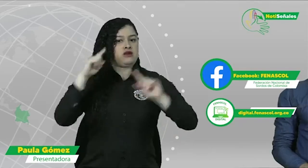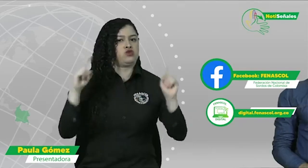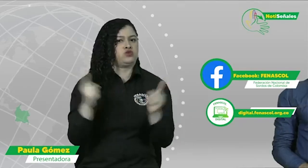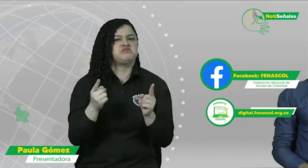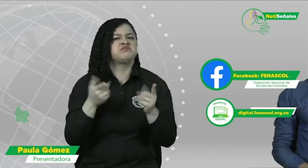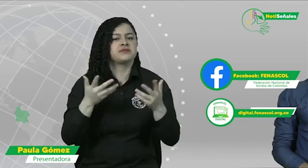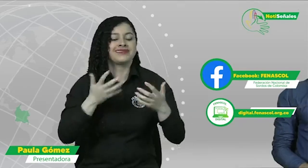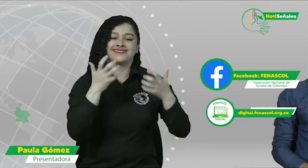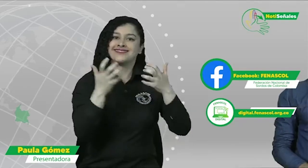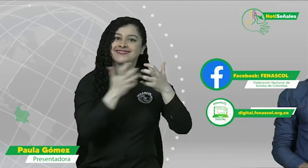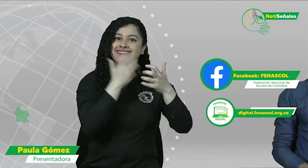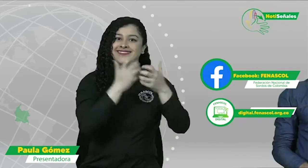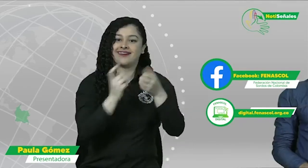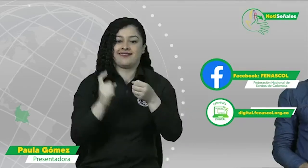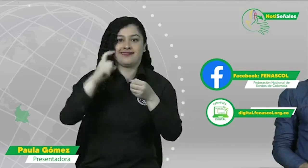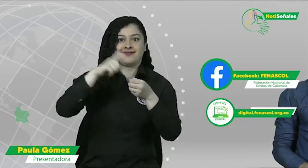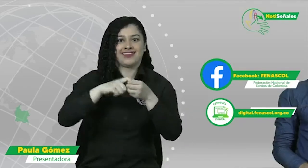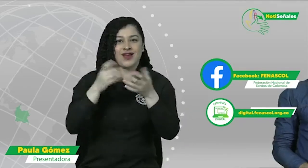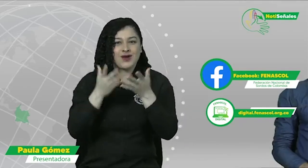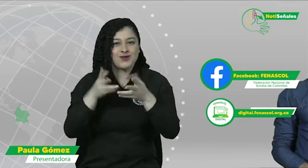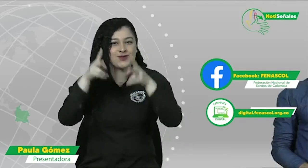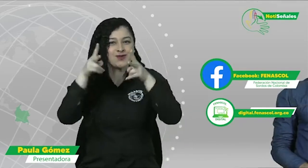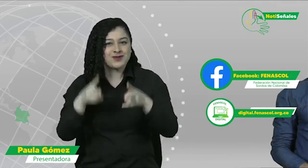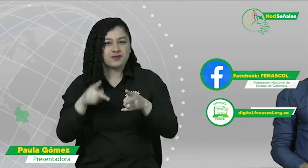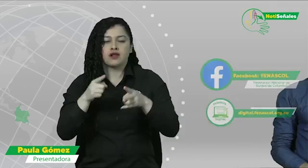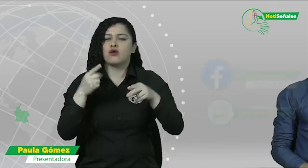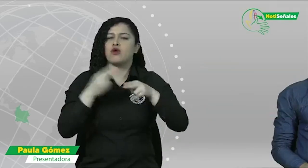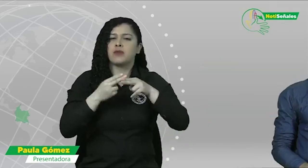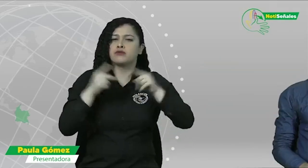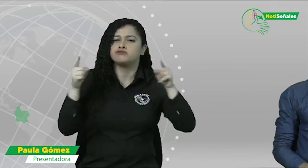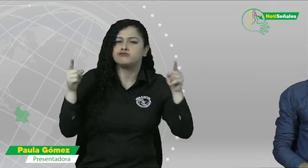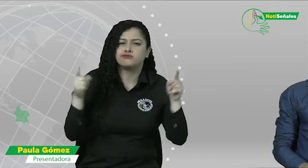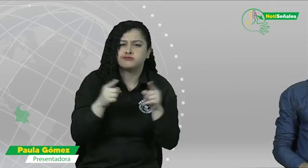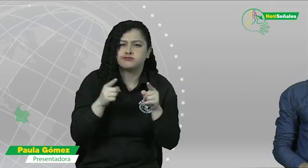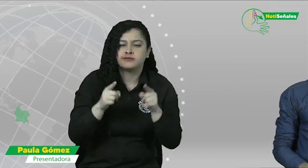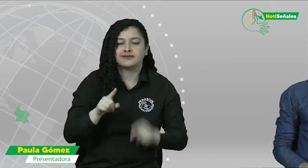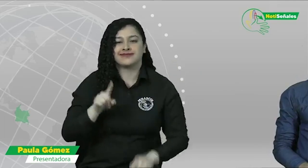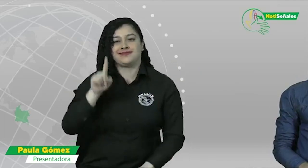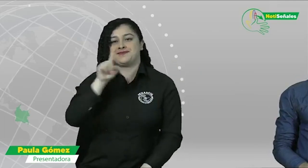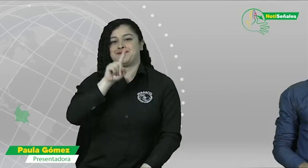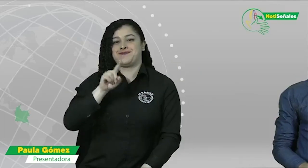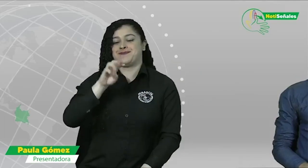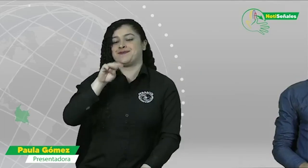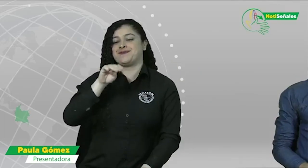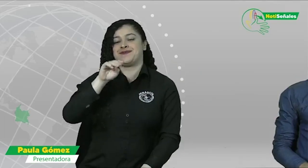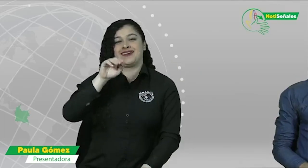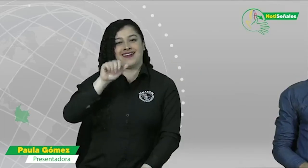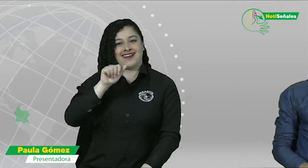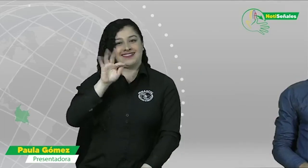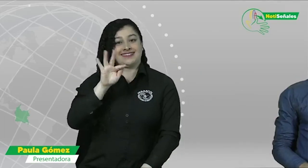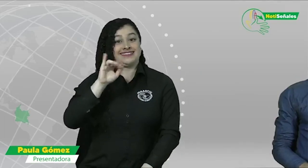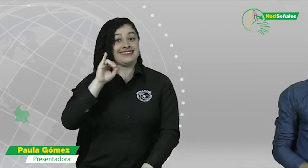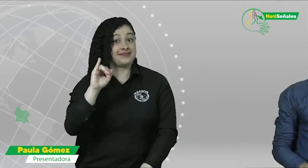Allí informa que en el sistema de matrículas estudiantil, SIMAT